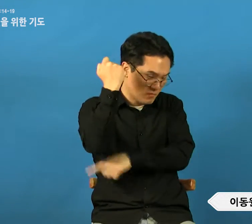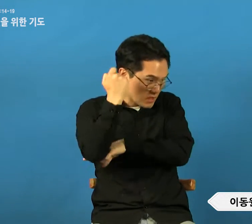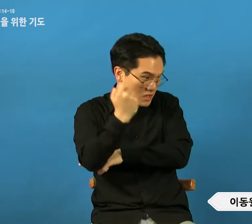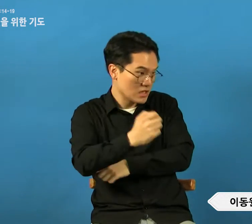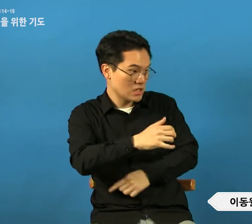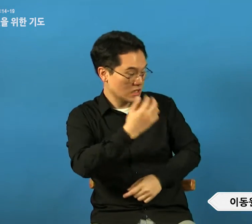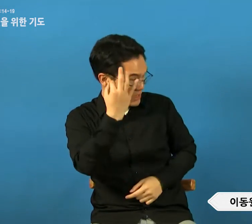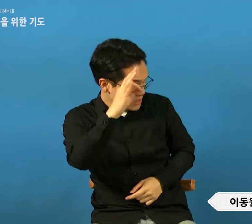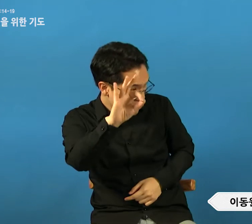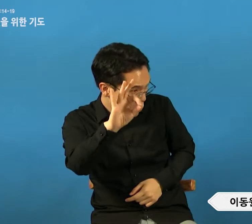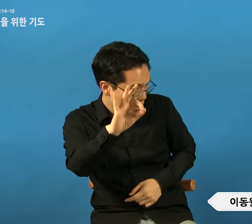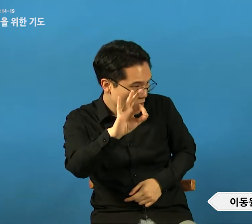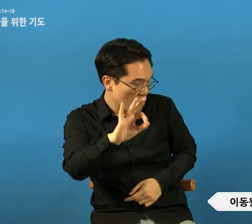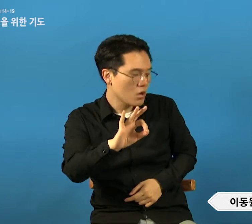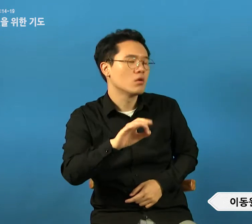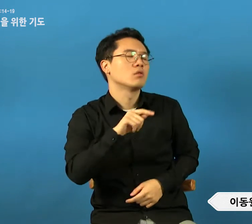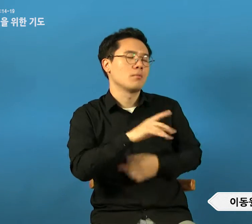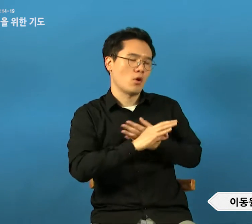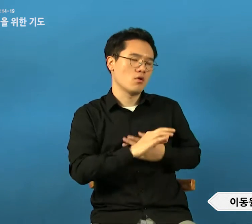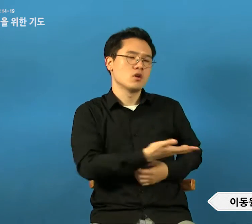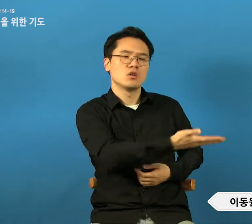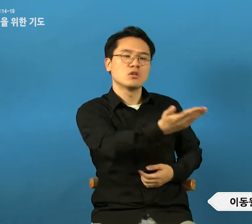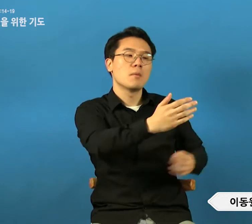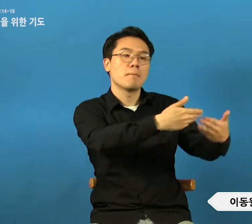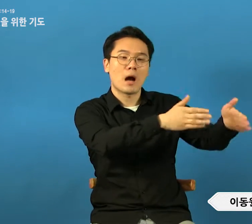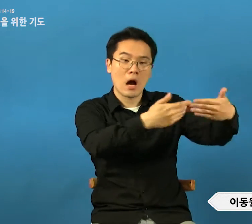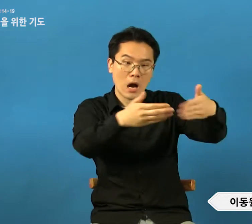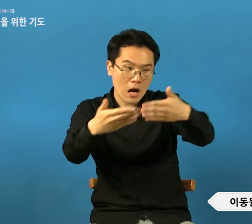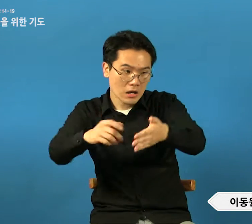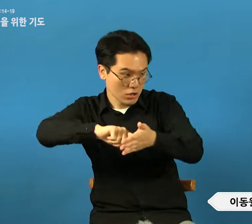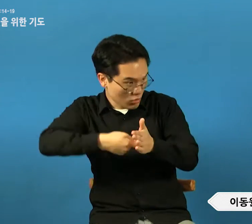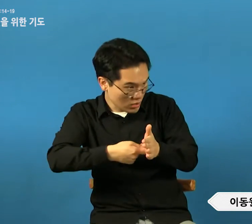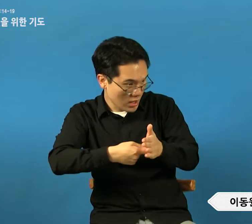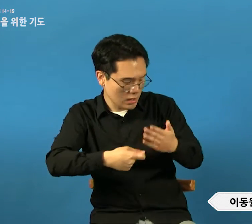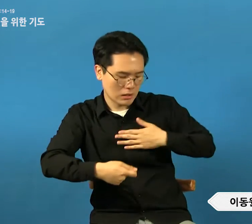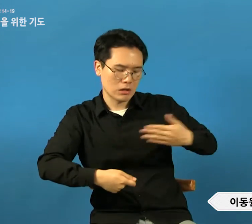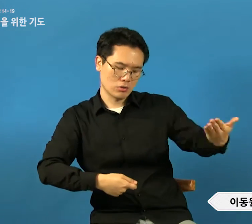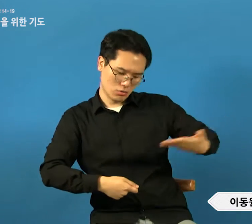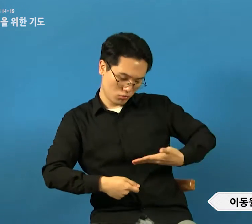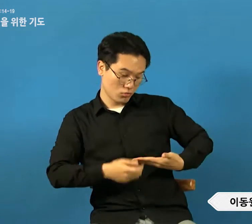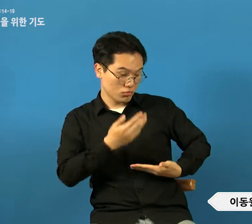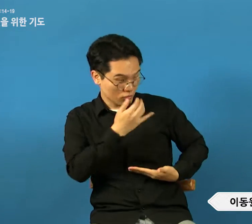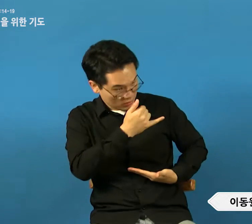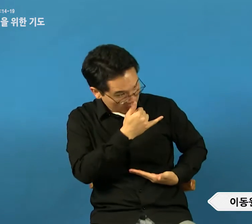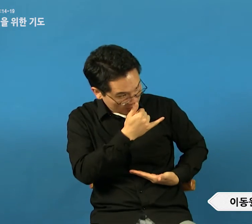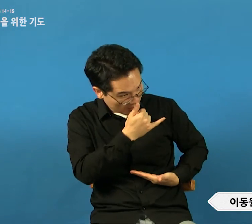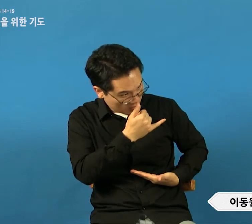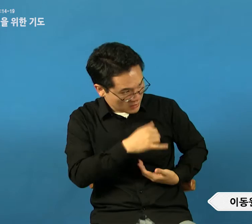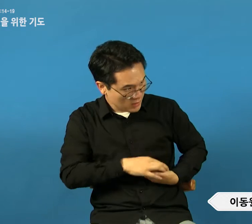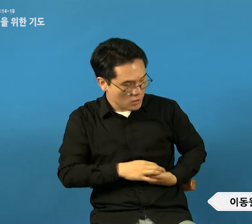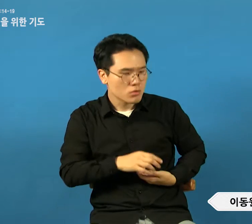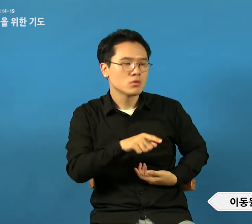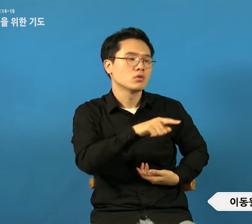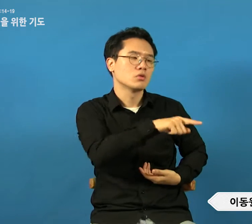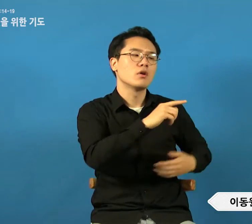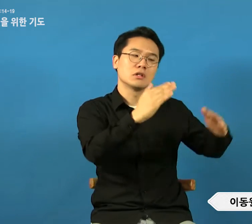나에게 줄 수 있겠니? 그리고 말이야, 나로 이 집의 주인이 되도록 아예 명의 이전을 해줄